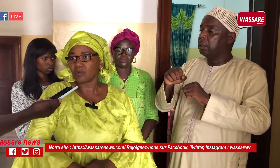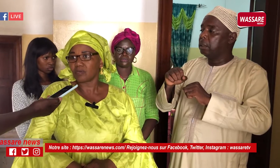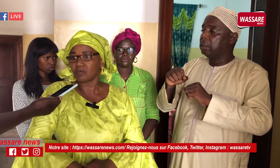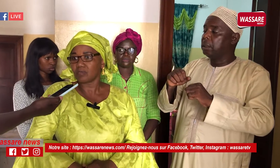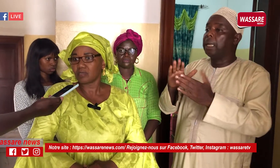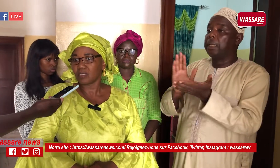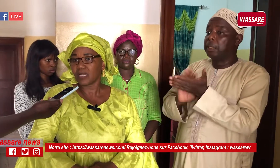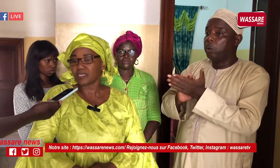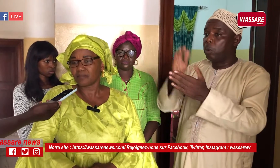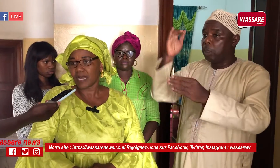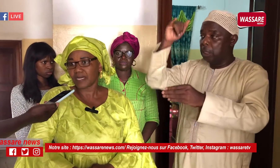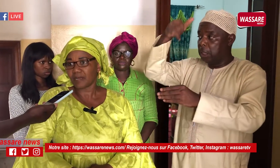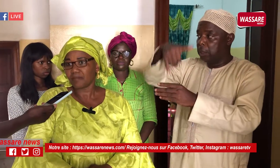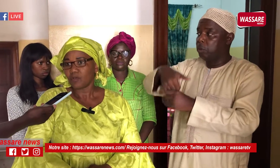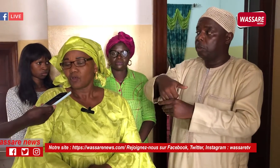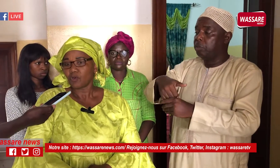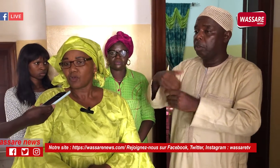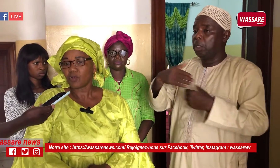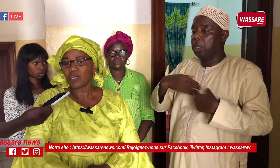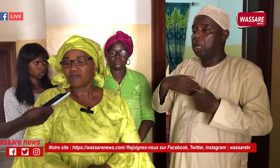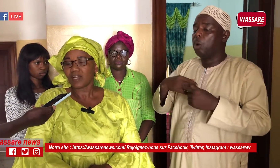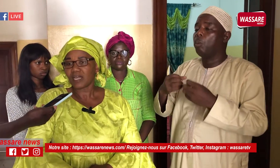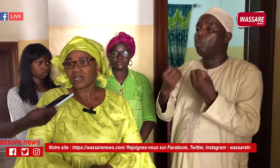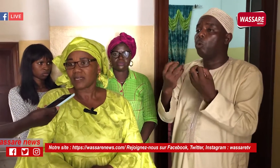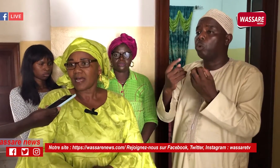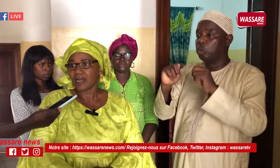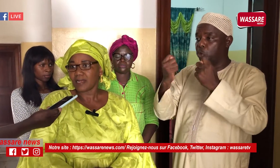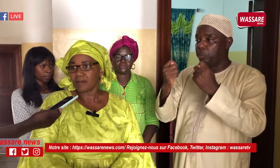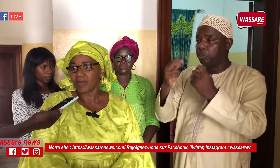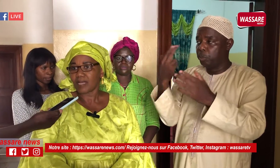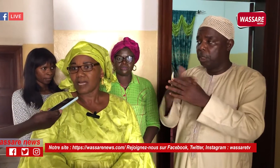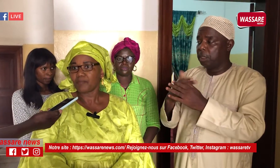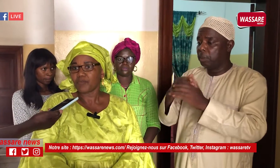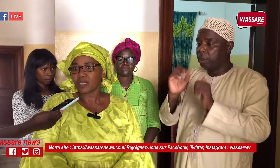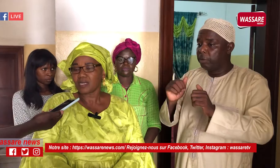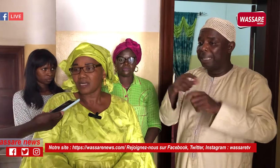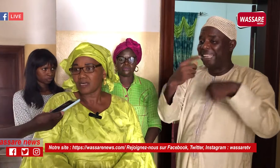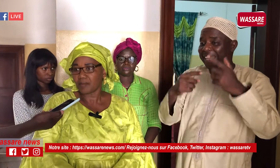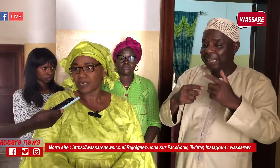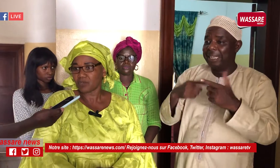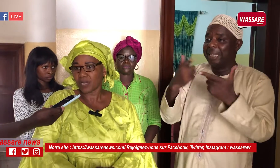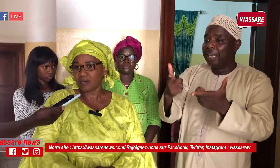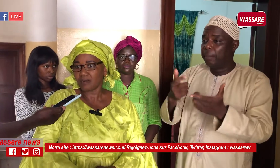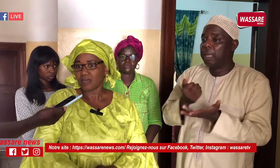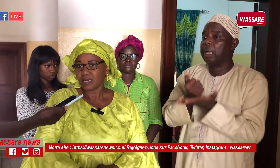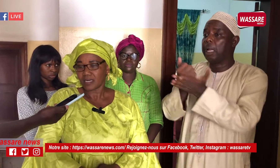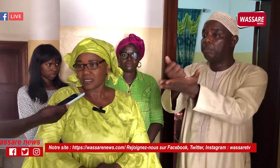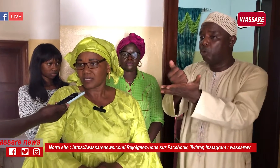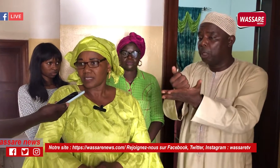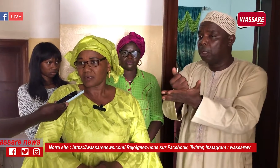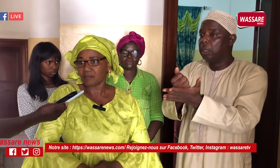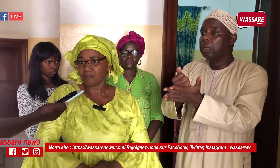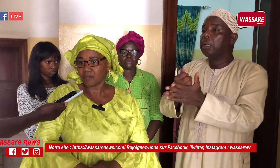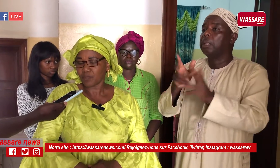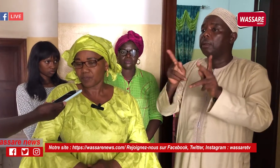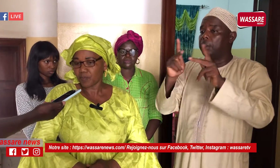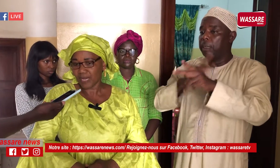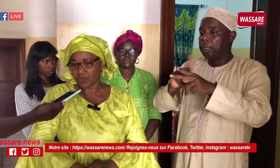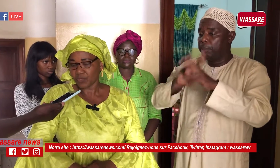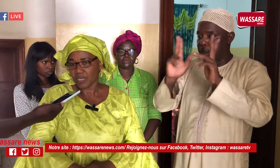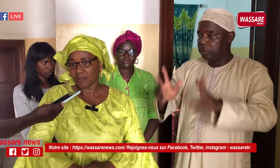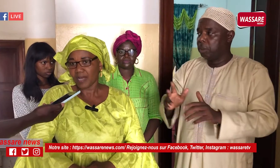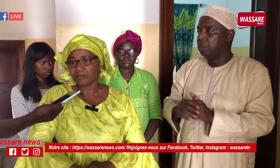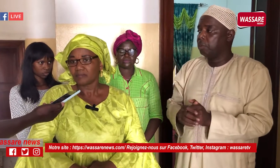là-bas les types d'handicap. Donc, il fallait aller là-bas, appuyer le personnel, le directeur